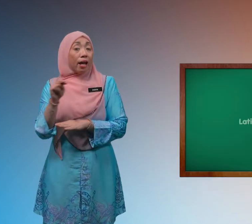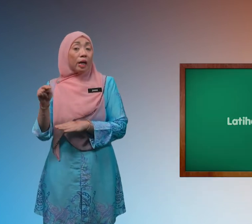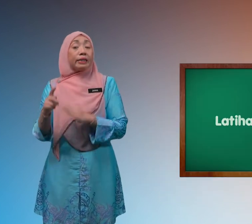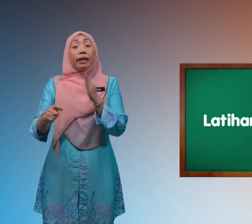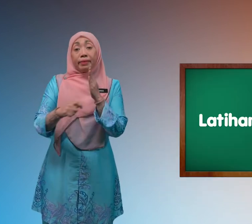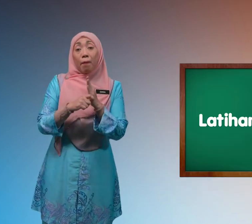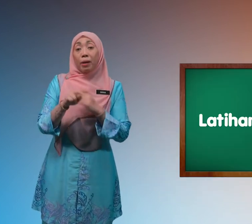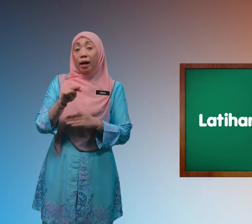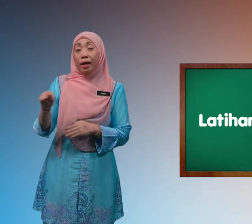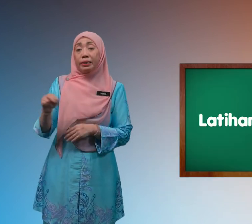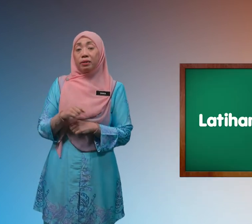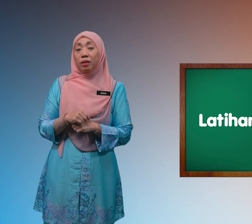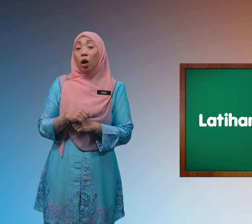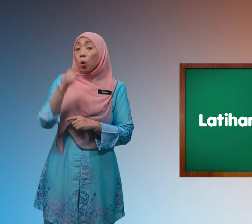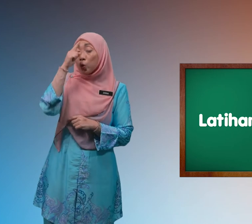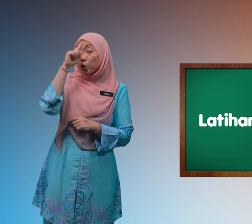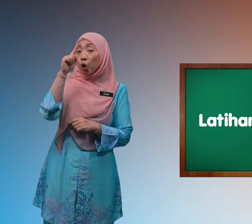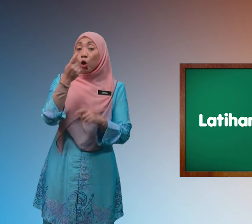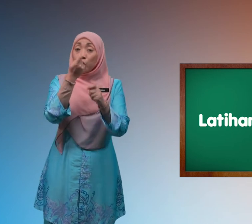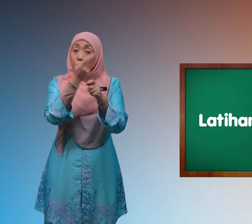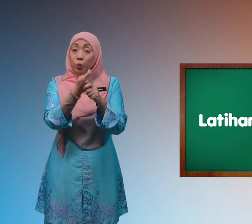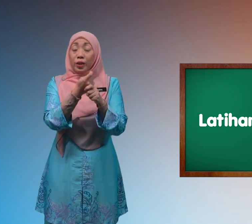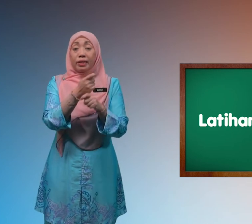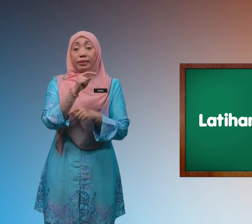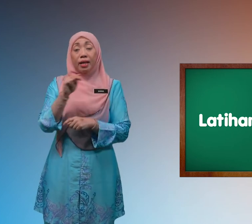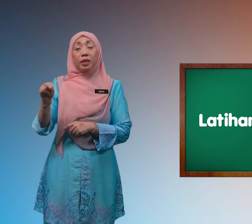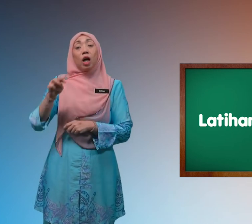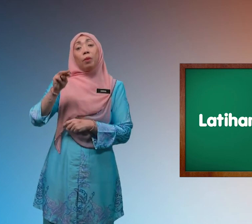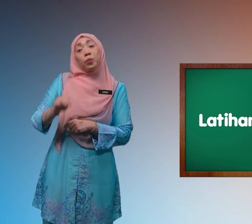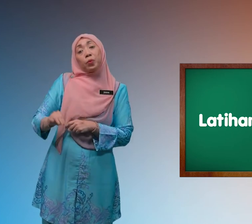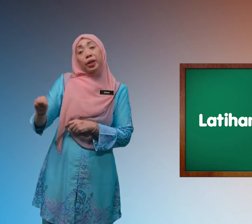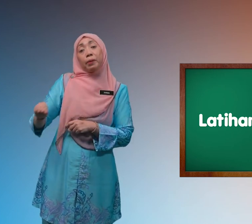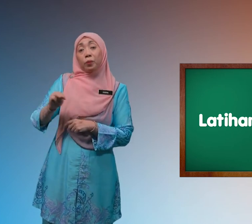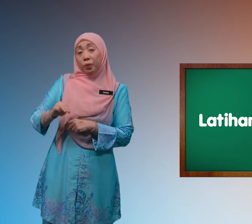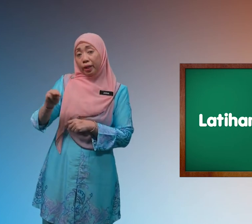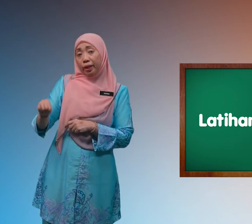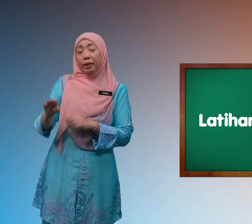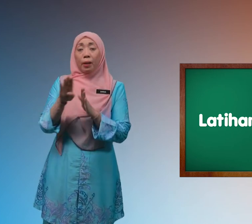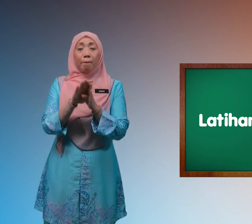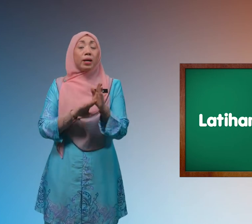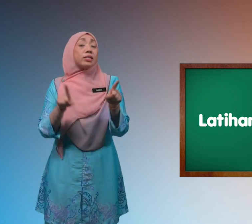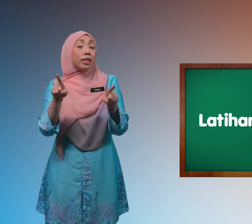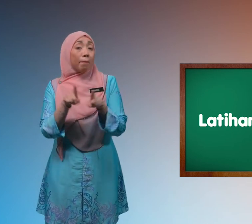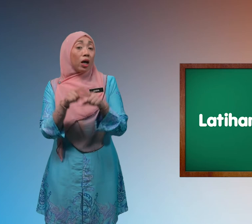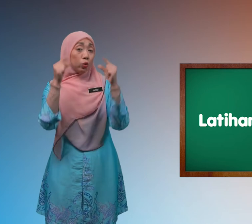Latihan tambahan untuk tugasan murid-murid bersama